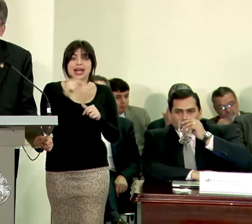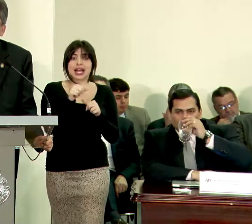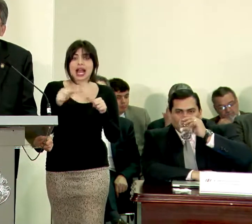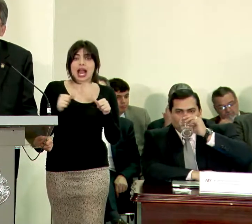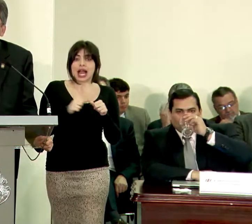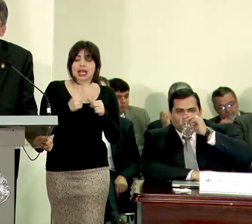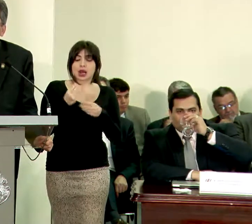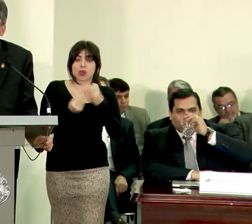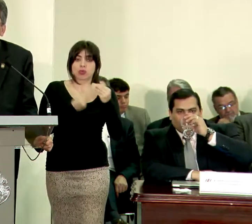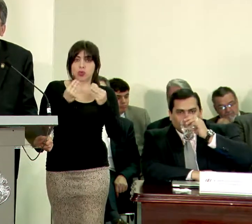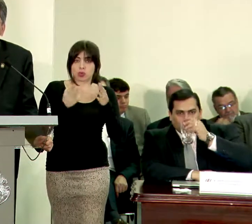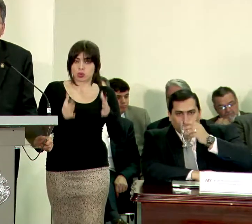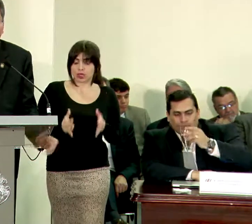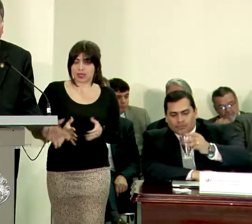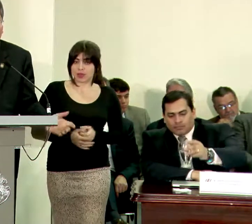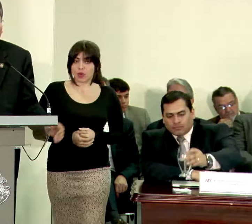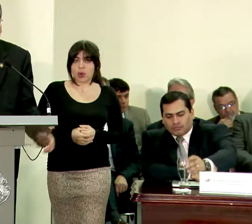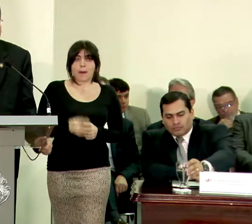sector productivo,